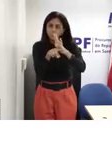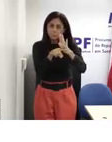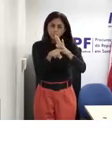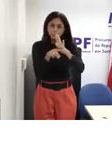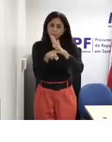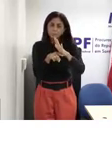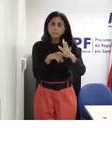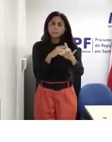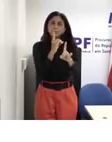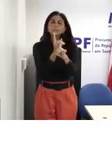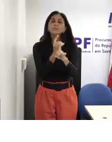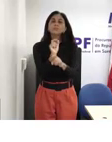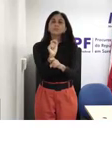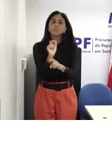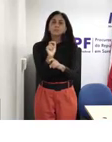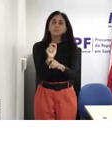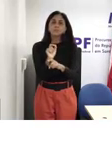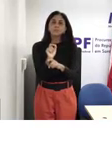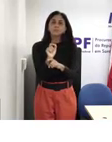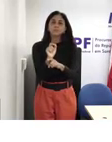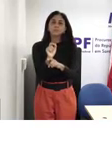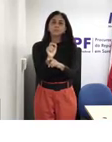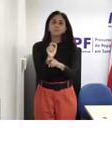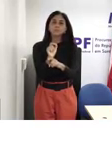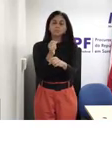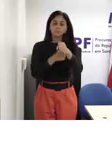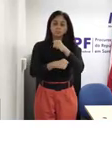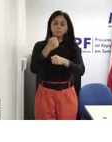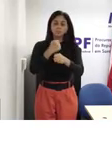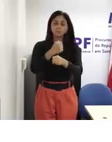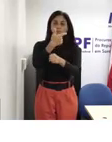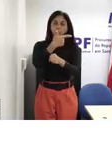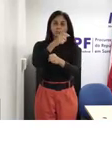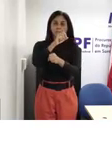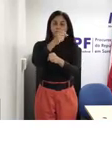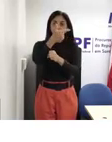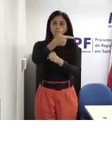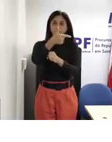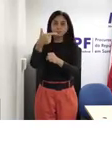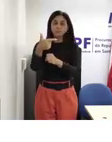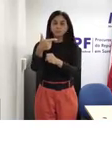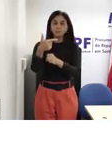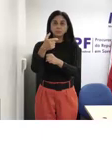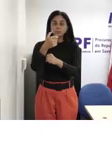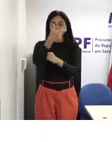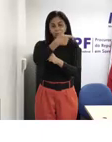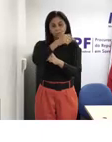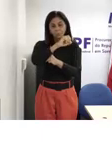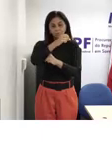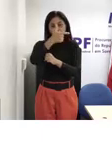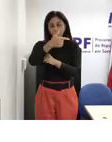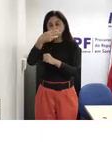Kids Brasil que pegou dados de 2022 foi divulgado 2023 ela é realizada ano a